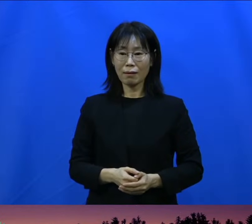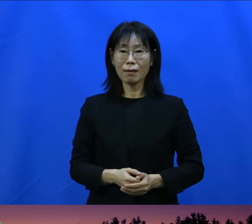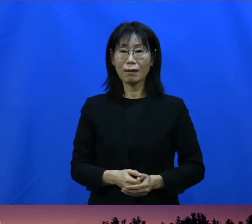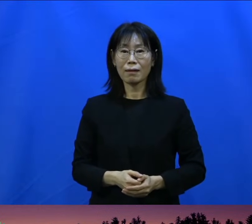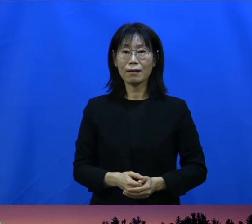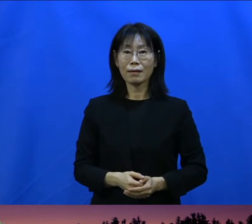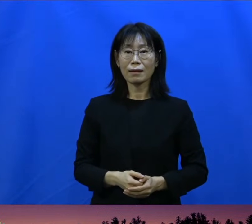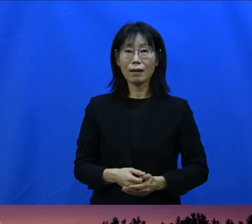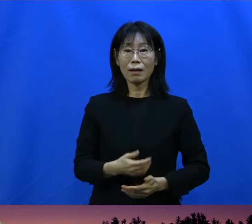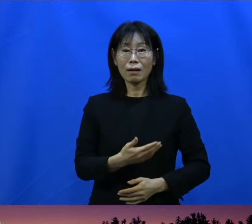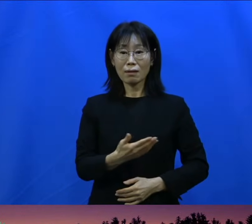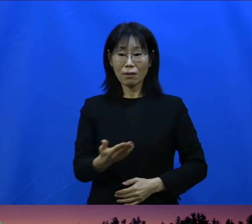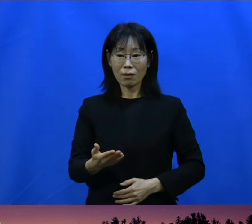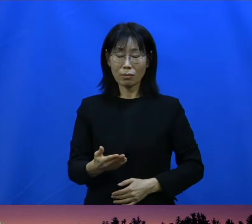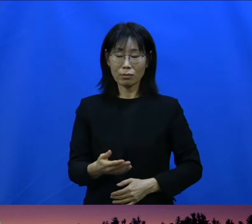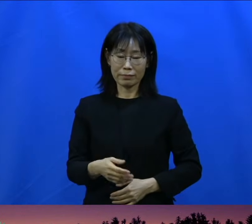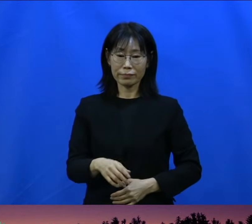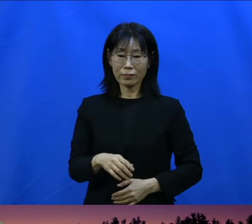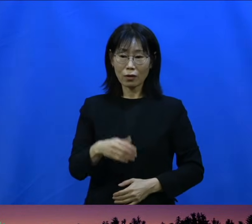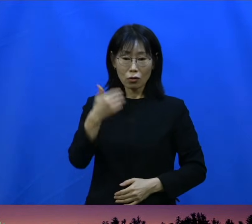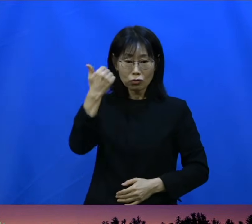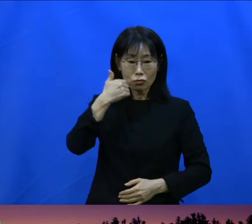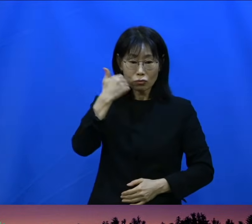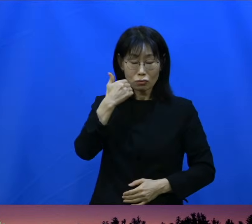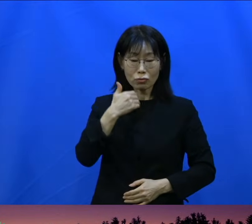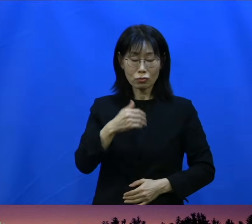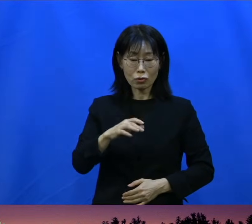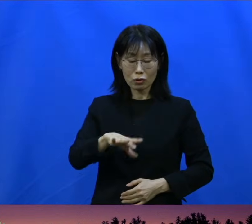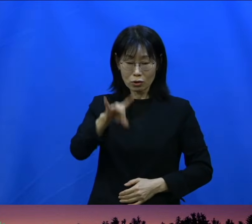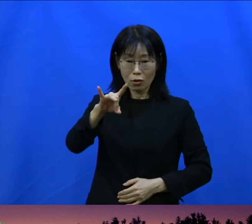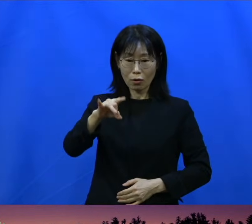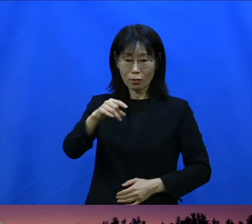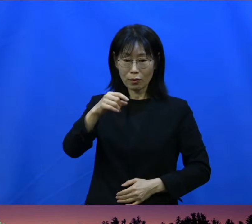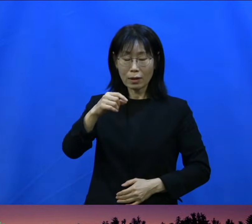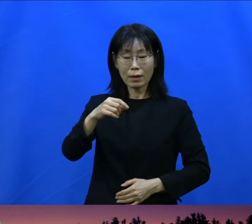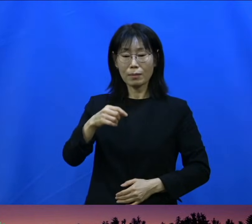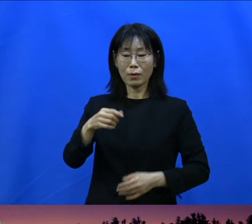그냥 우울증이 그냥 처음 온 날 그냥 나와버렸어.